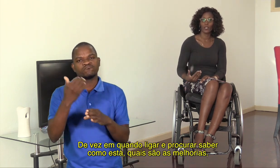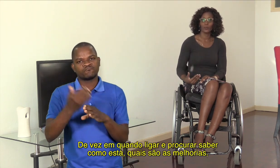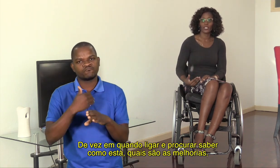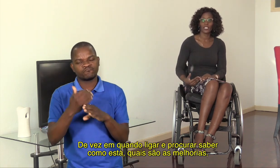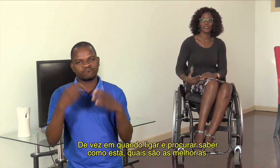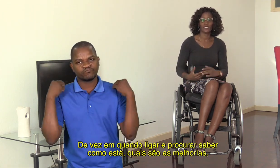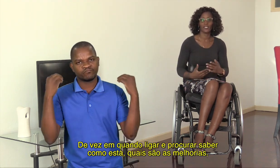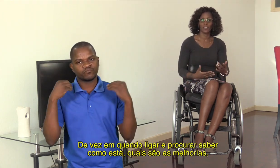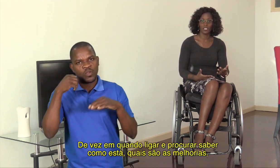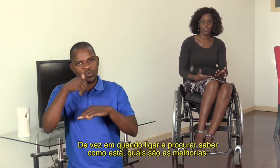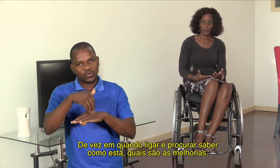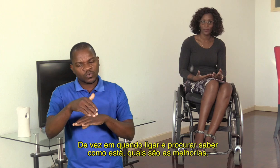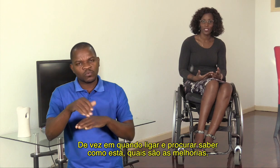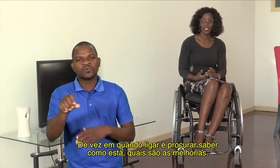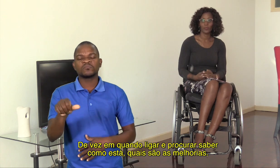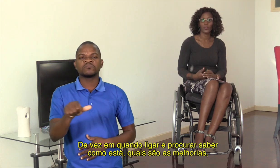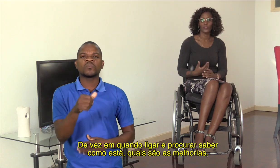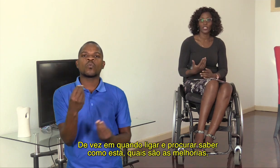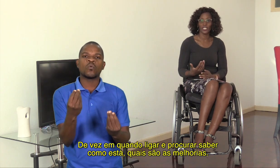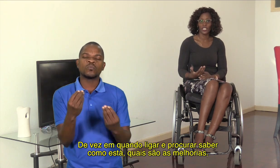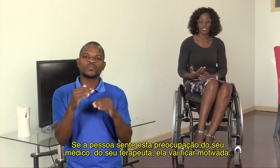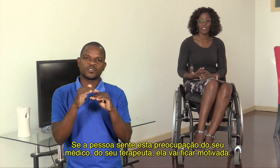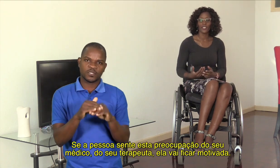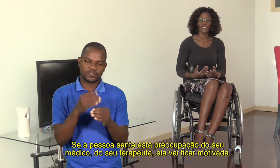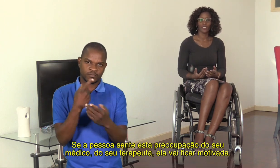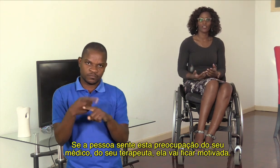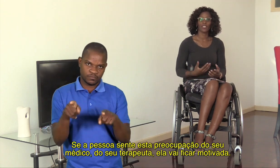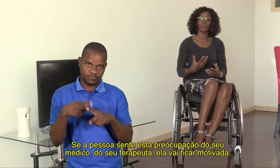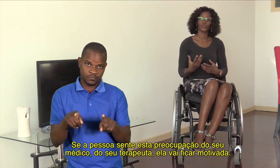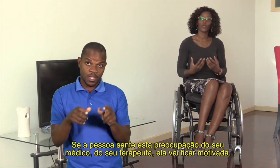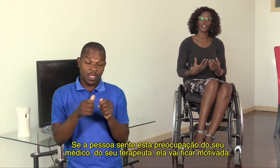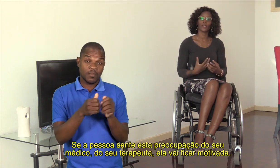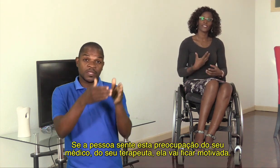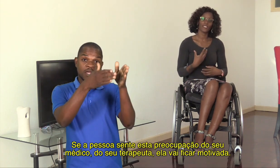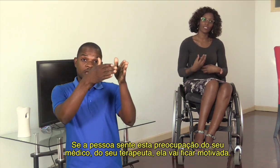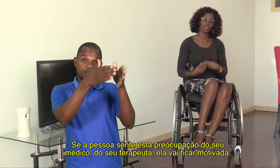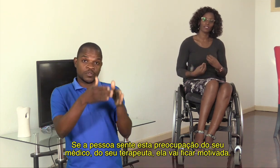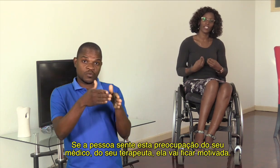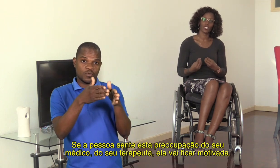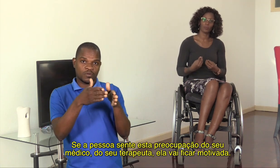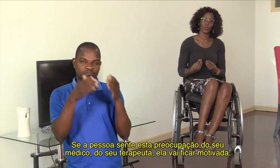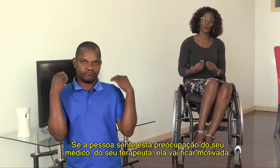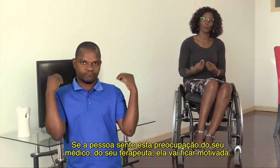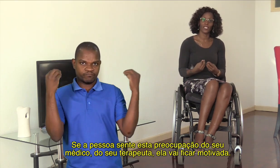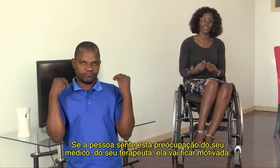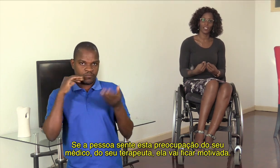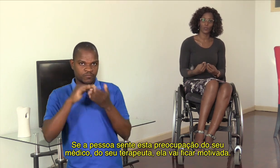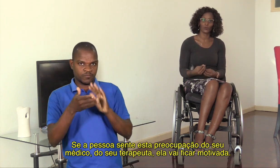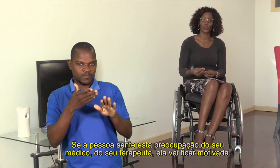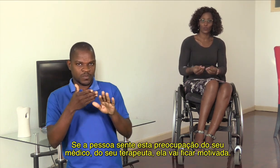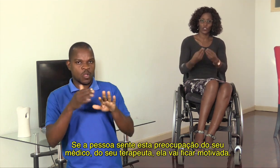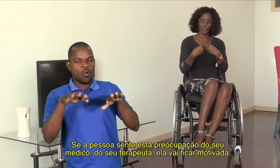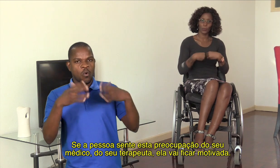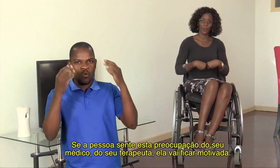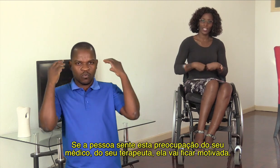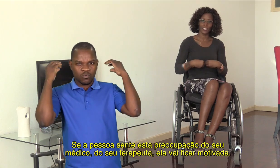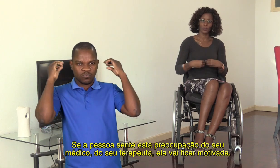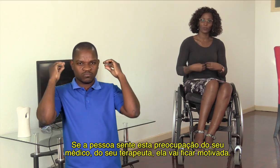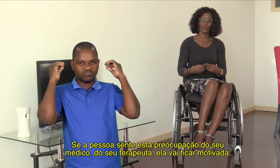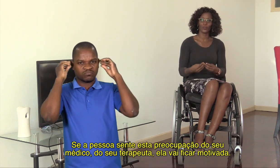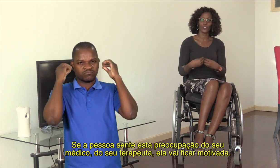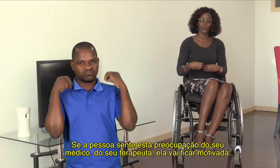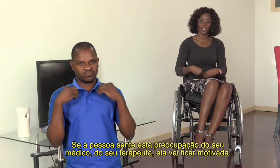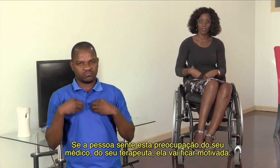está a fazer isto melhorias então se a pessoa sente esta preocupação do seu